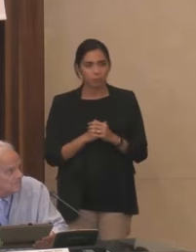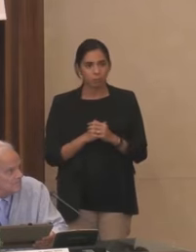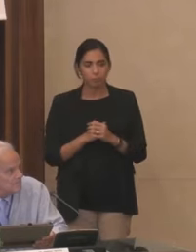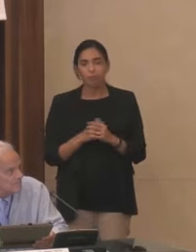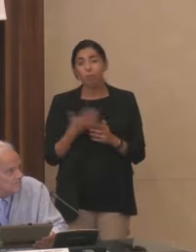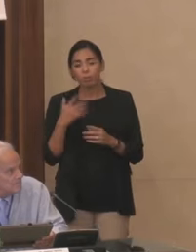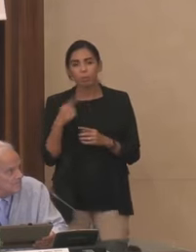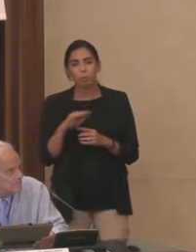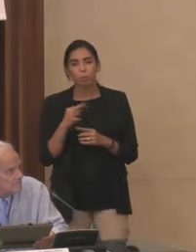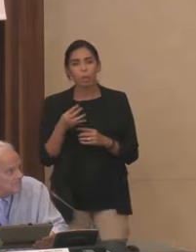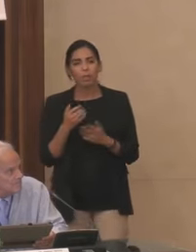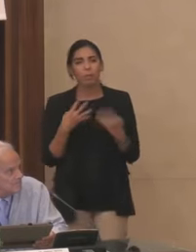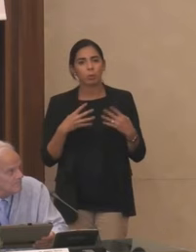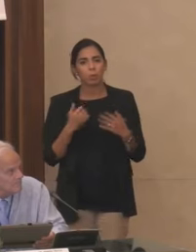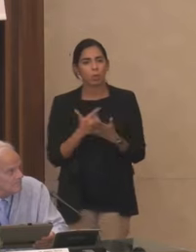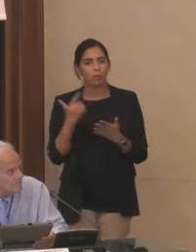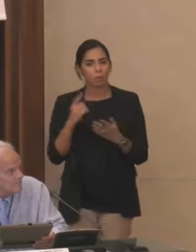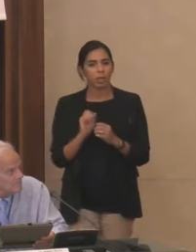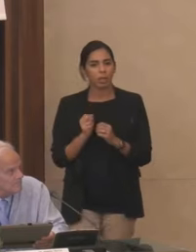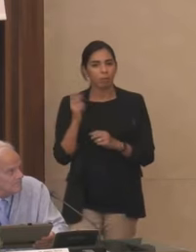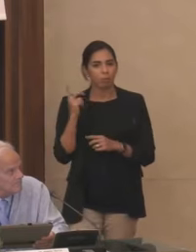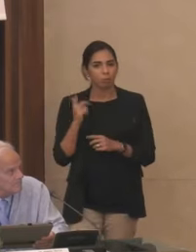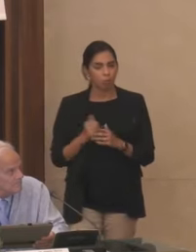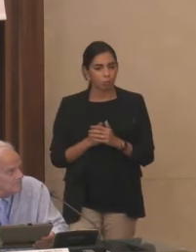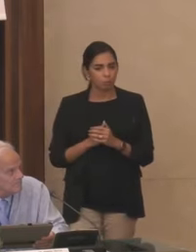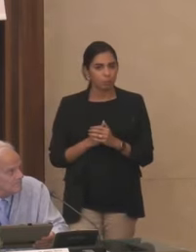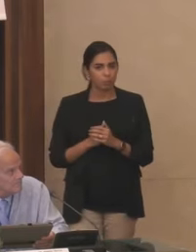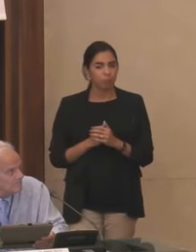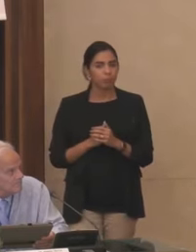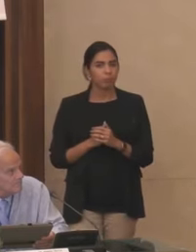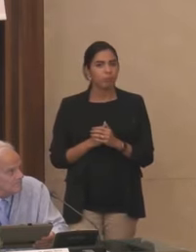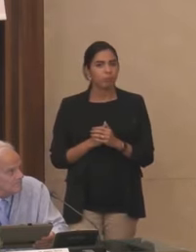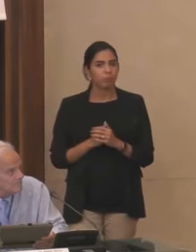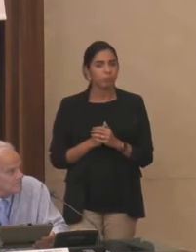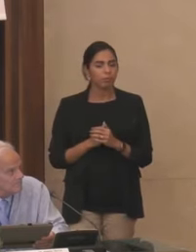forse è la più importante, anche se è l'ultima. Noi avremo,